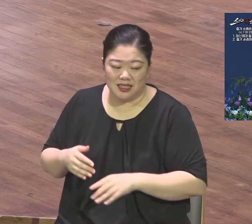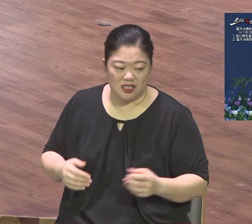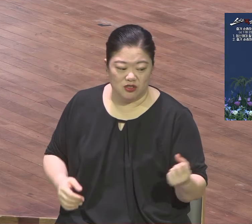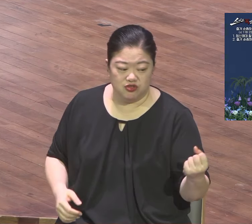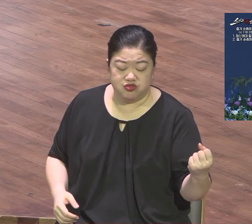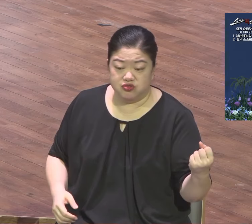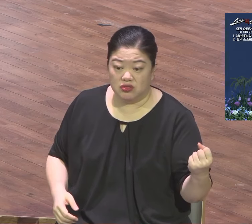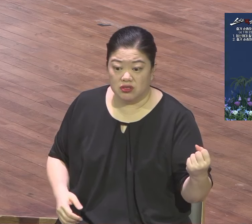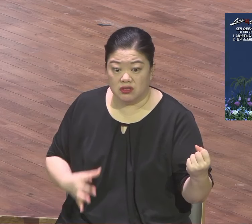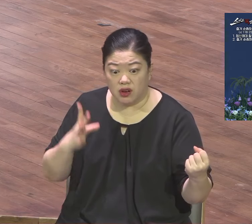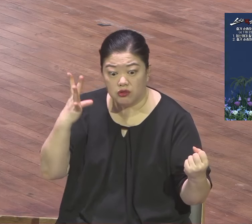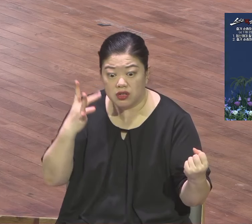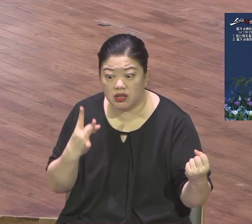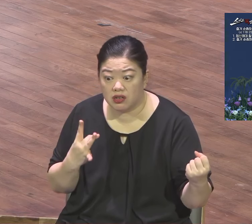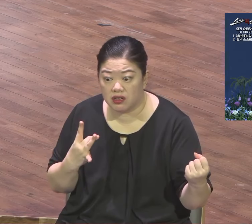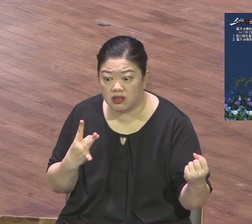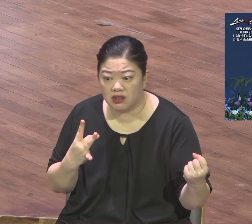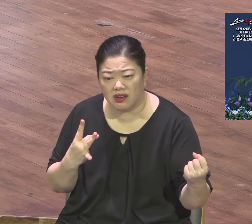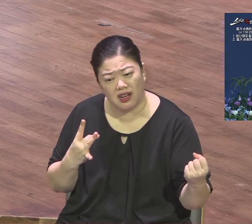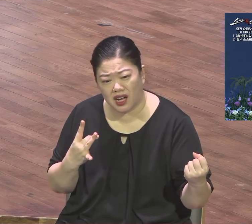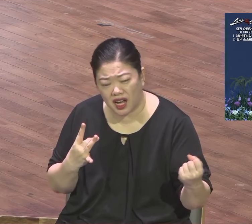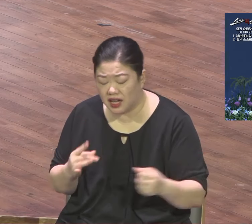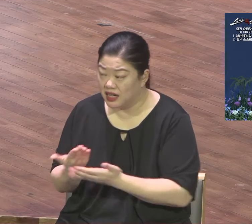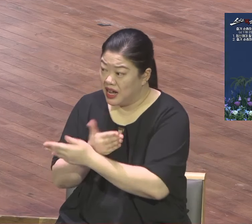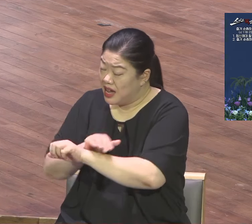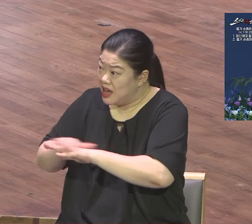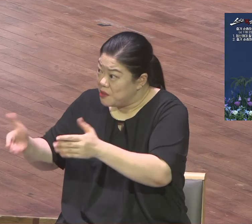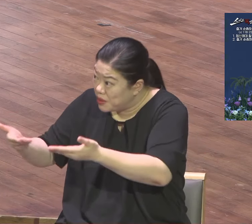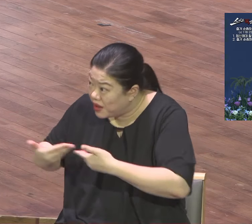뭘 그렇게 고소하고 뭘 그렇게